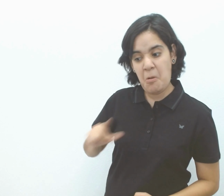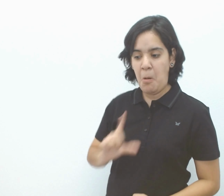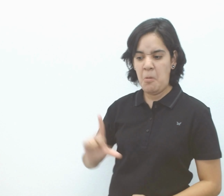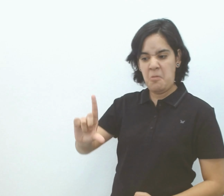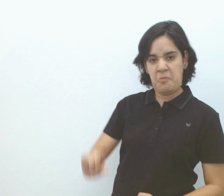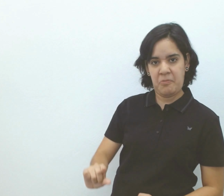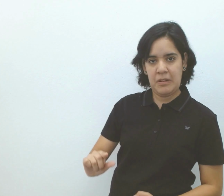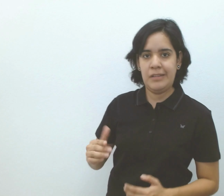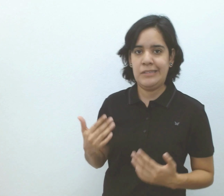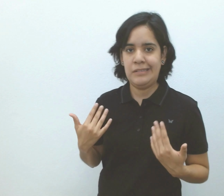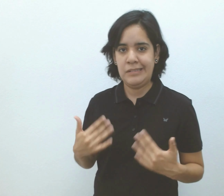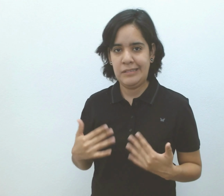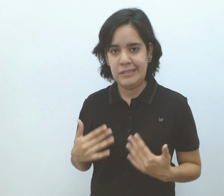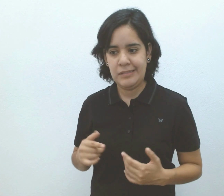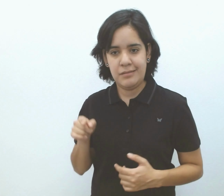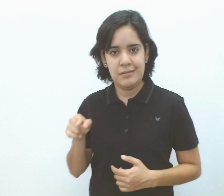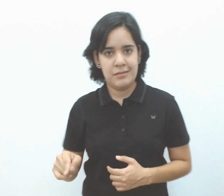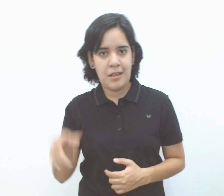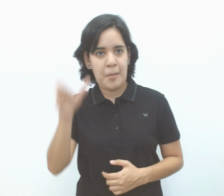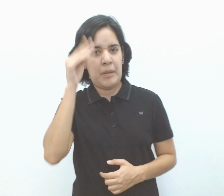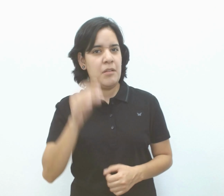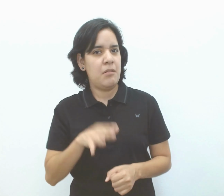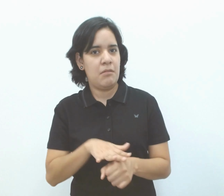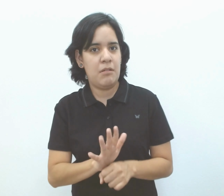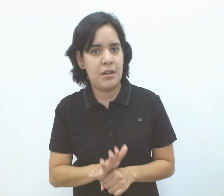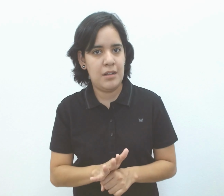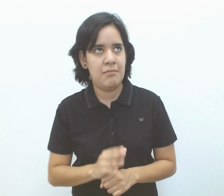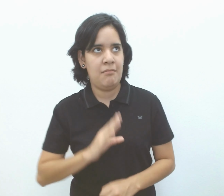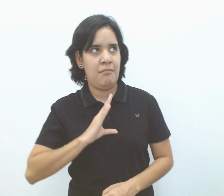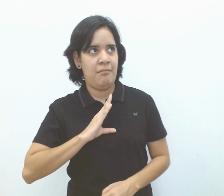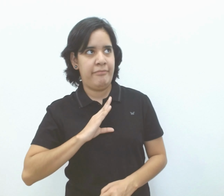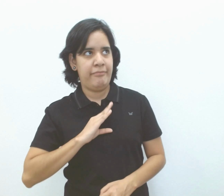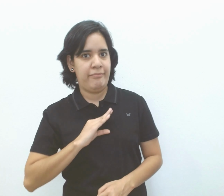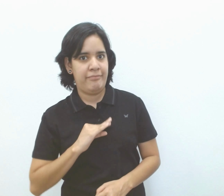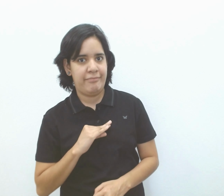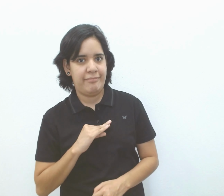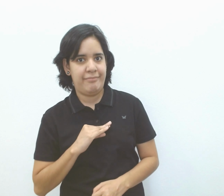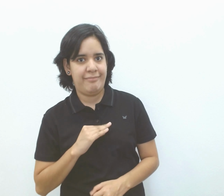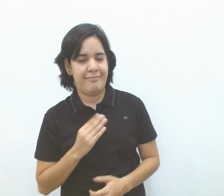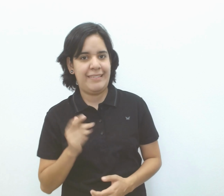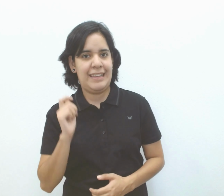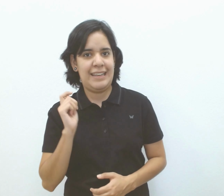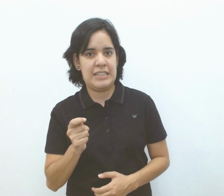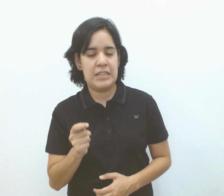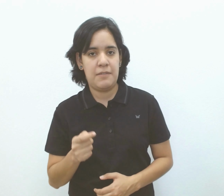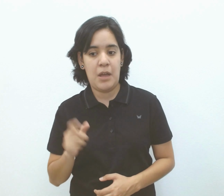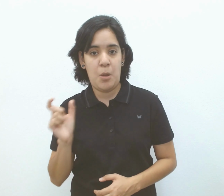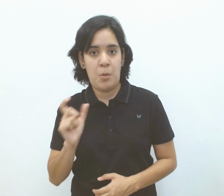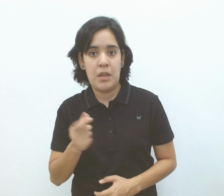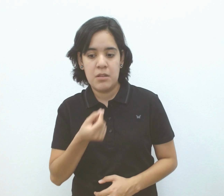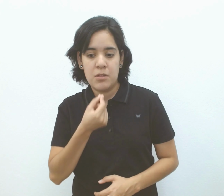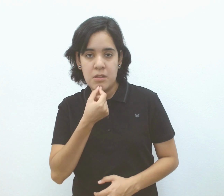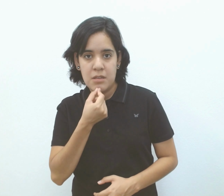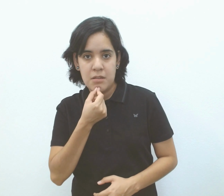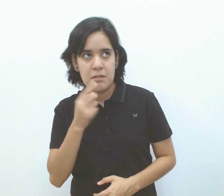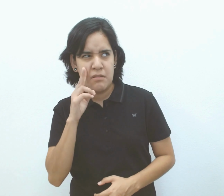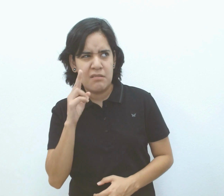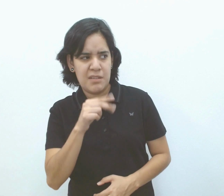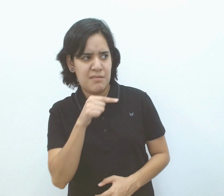realmente que está aprendiendo. No que no mienta en eso, sino en qué genera que nos enteremos de la verdad. Entonces yo sé que de pronto es un